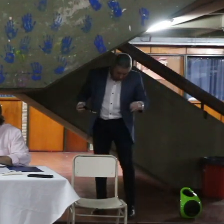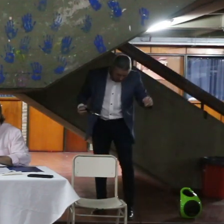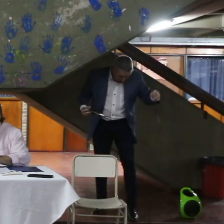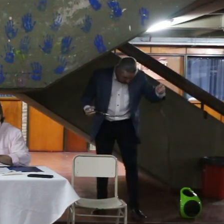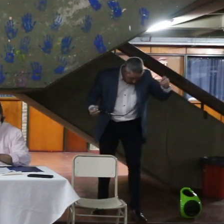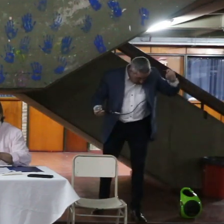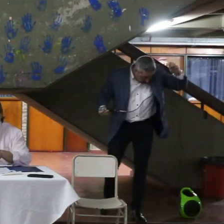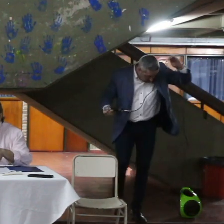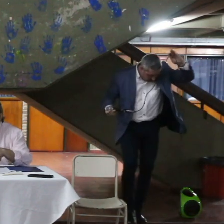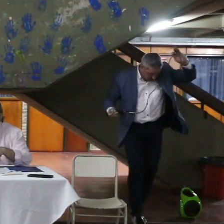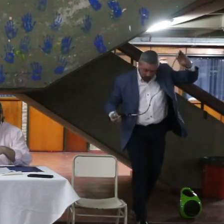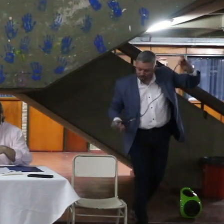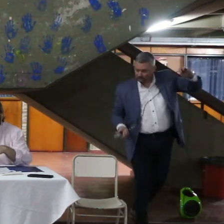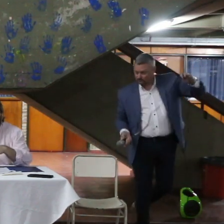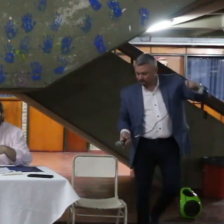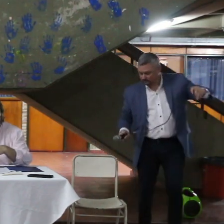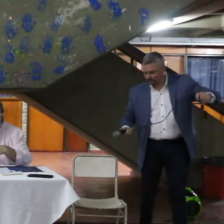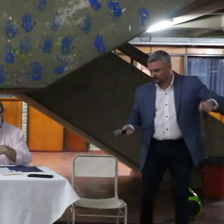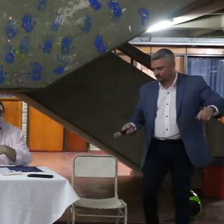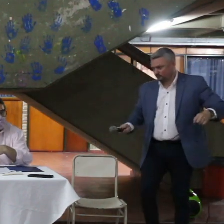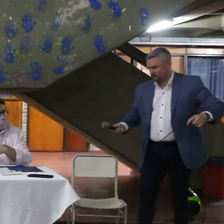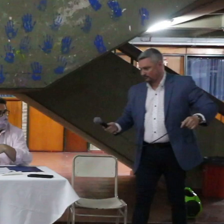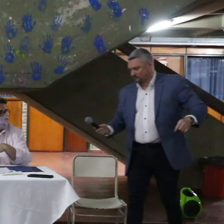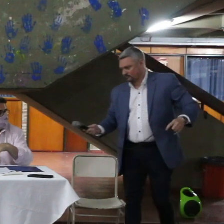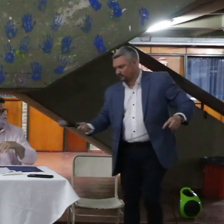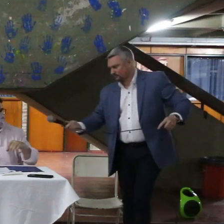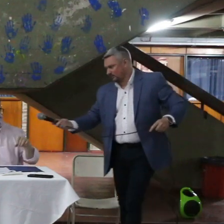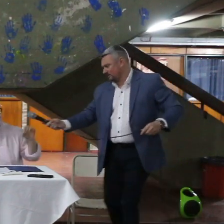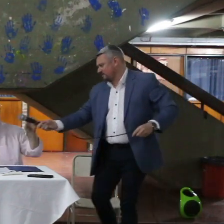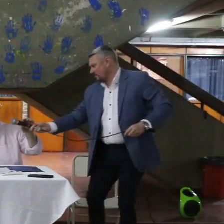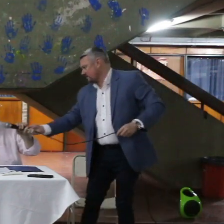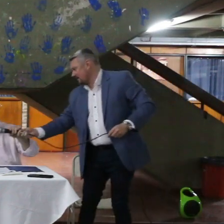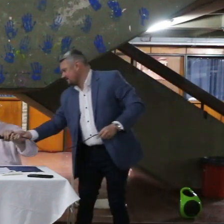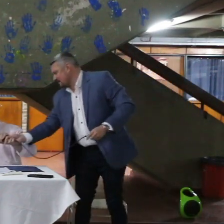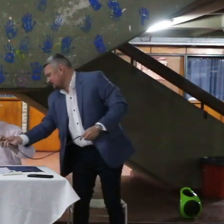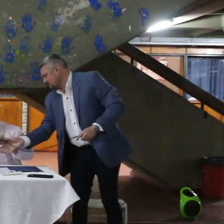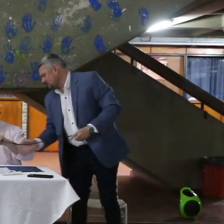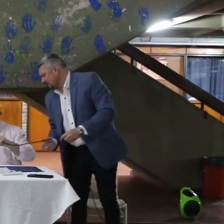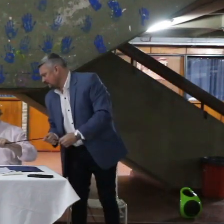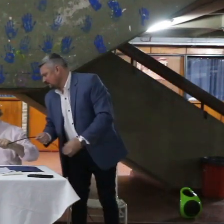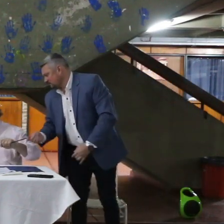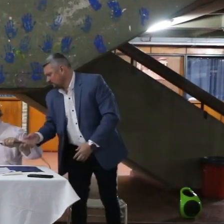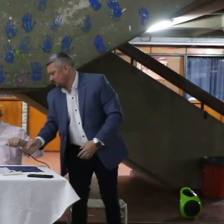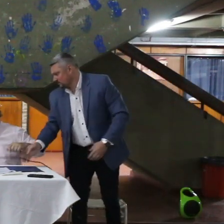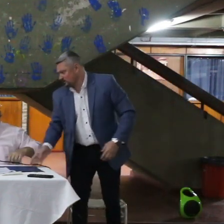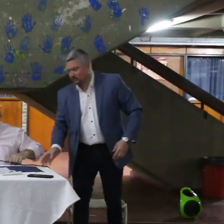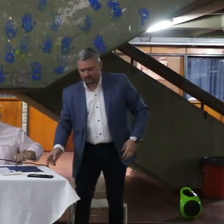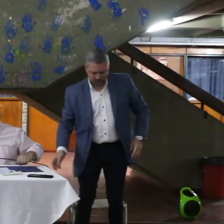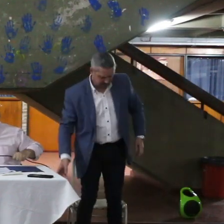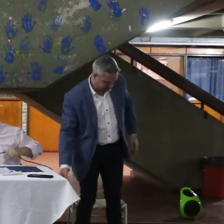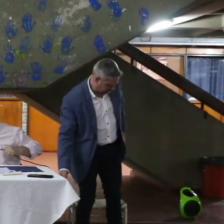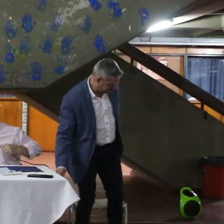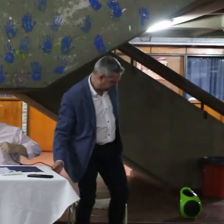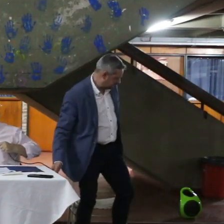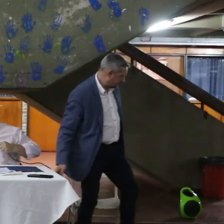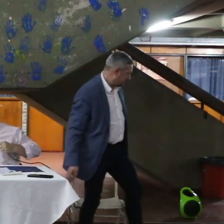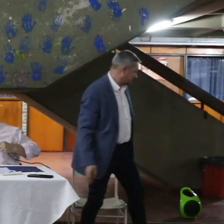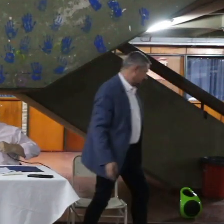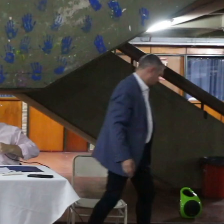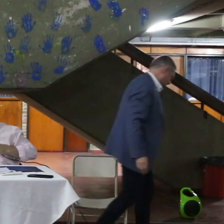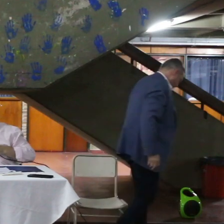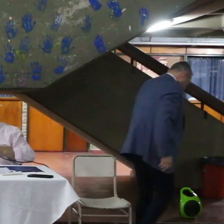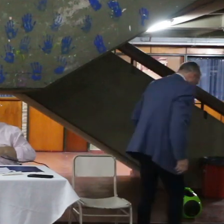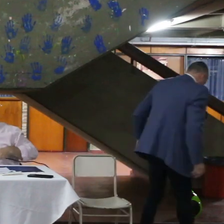saber, hablamos del presente, pero es el pasado que nos constituye, donde también hay muchos hitos irrenunciables. Así